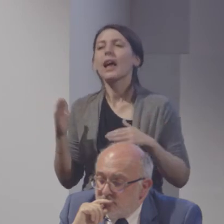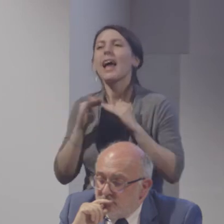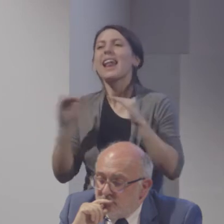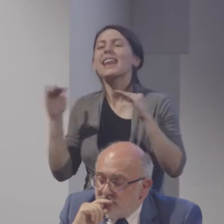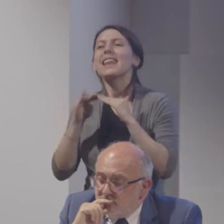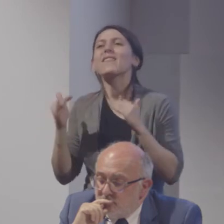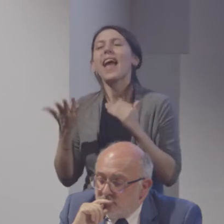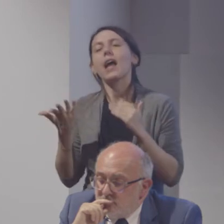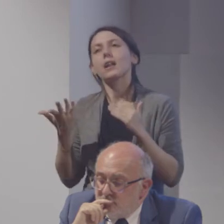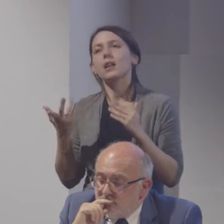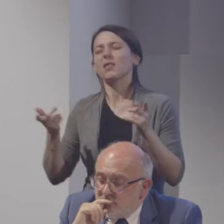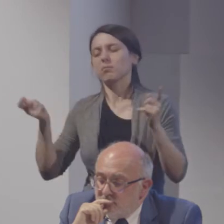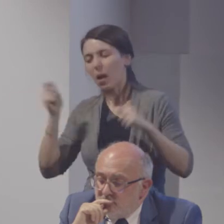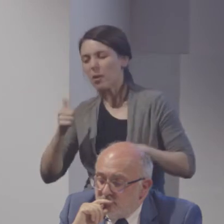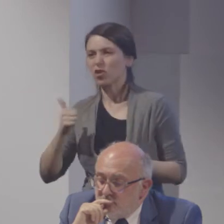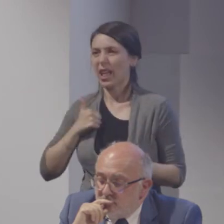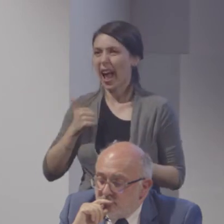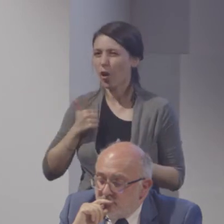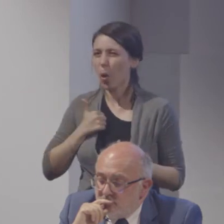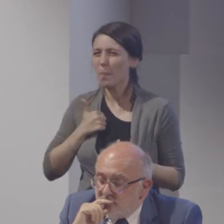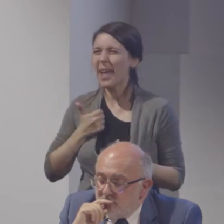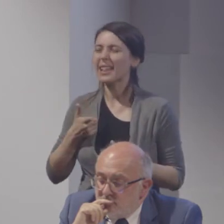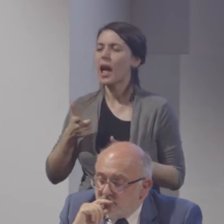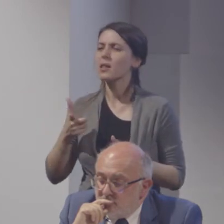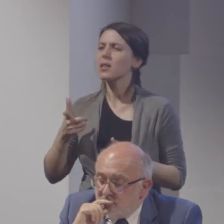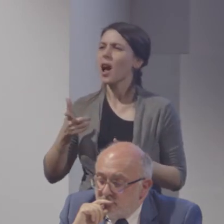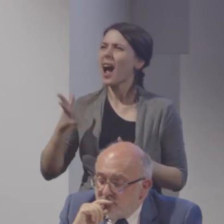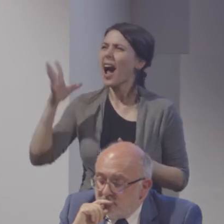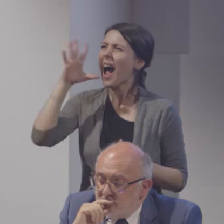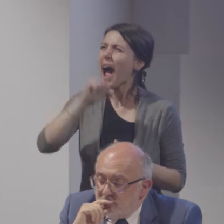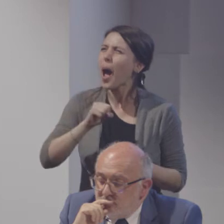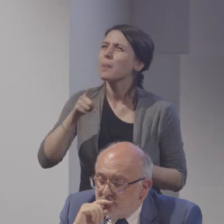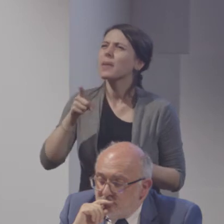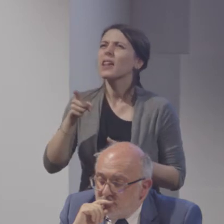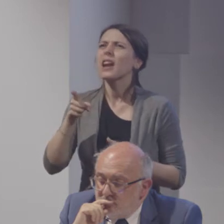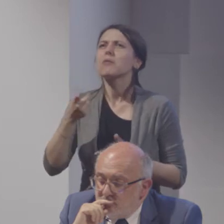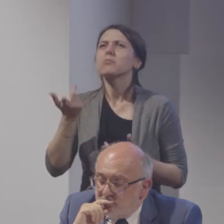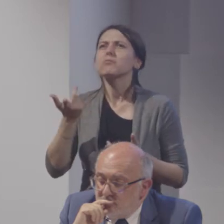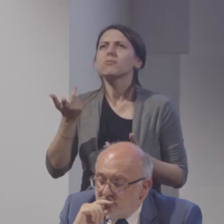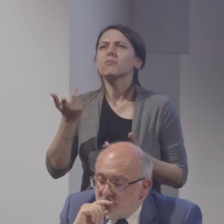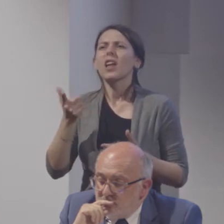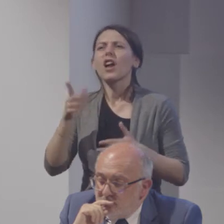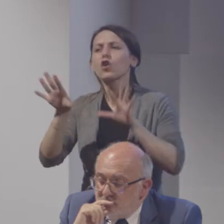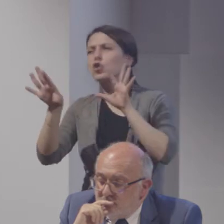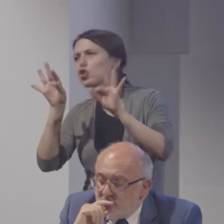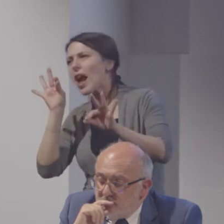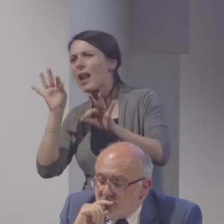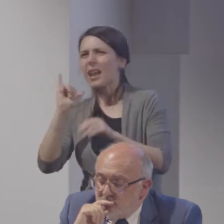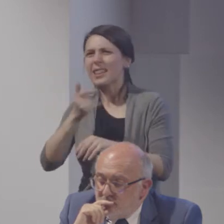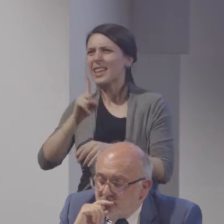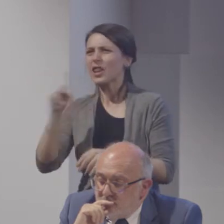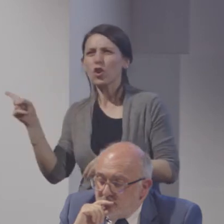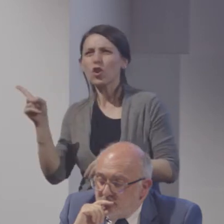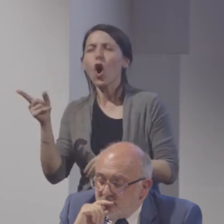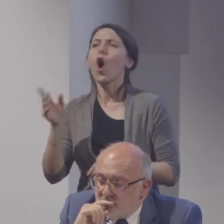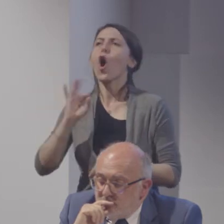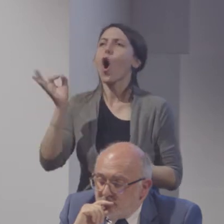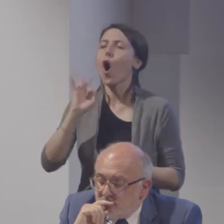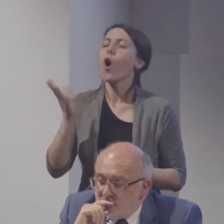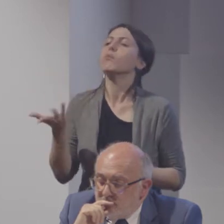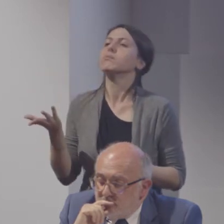oggi necessari per capirci qualcosa su come scegliere una soluzione o l'altra, su cosa vogliamo